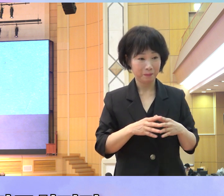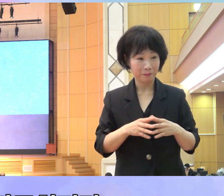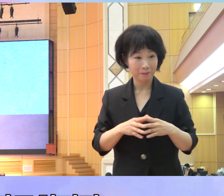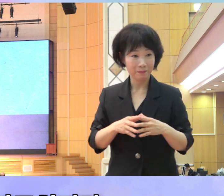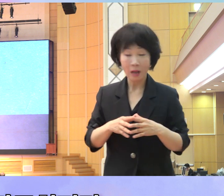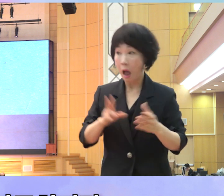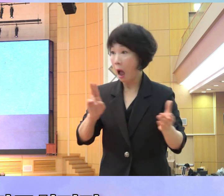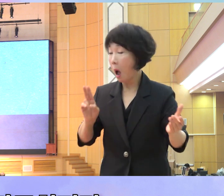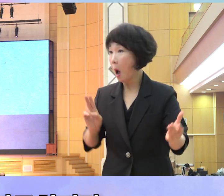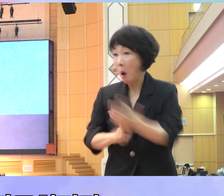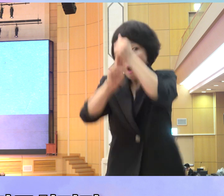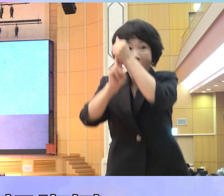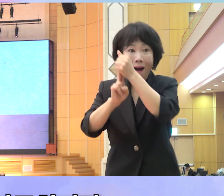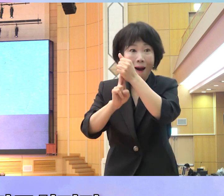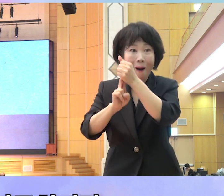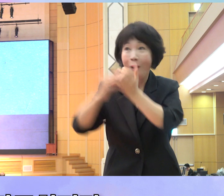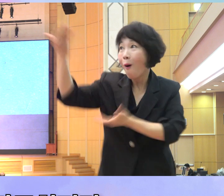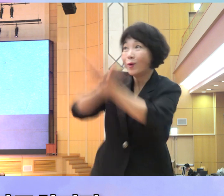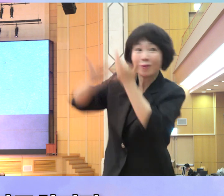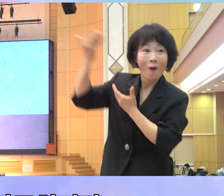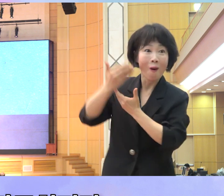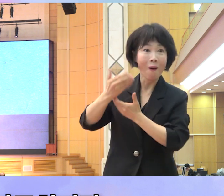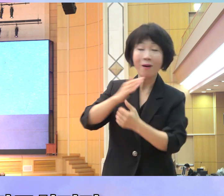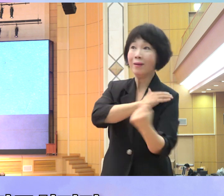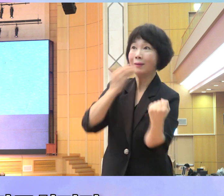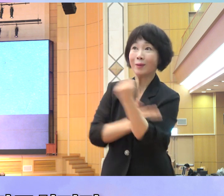기적이 일어나고 능력을 체험하면 우쭐하거든요. 사람이